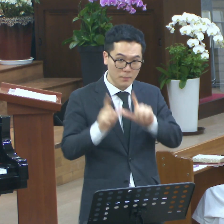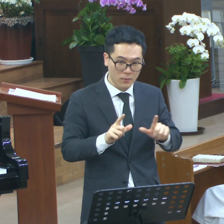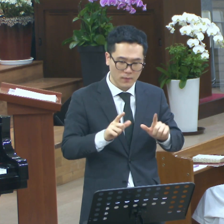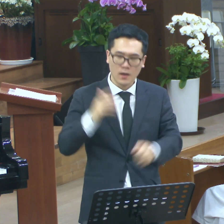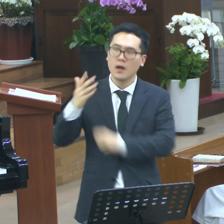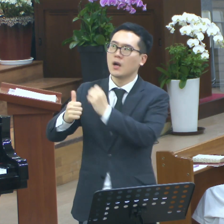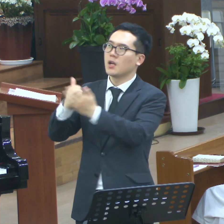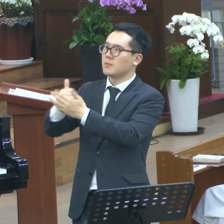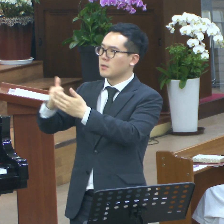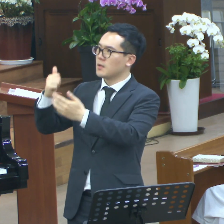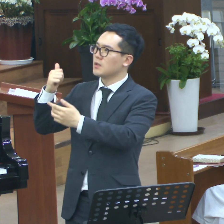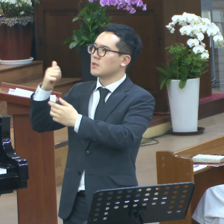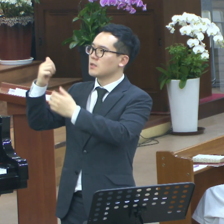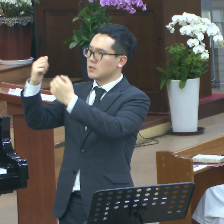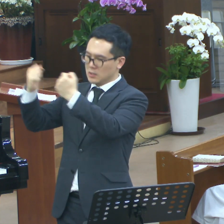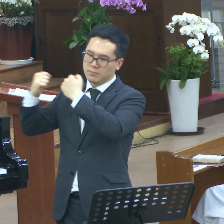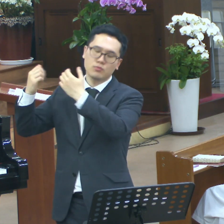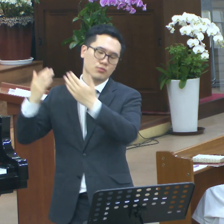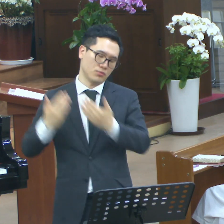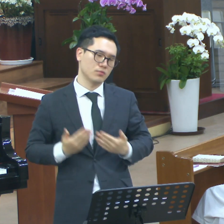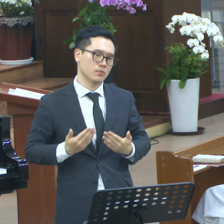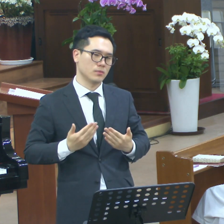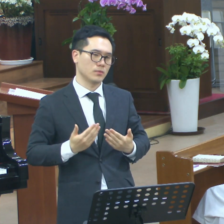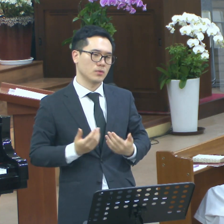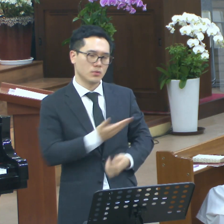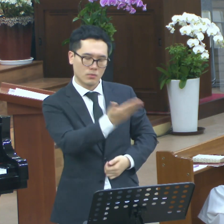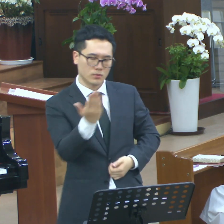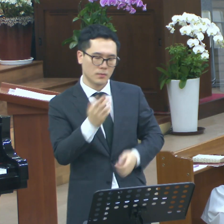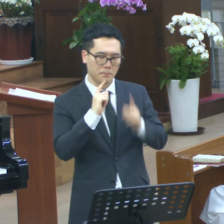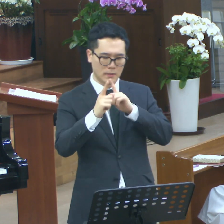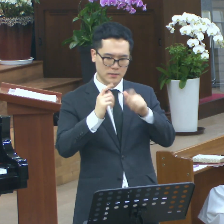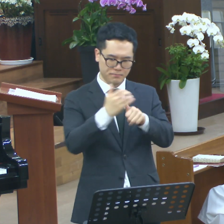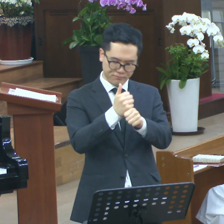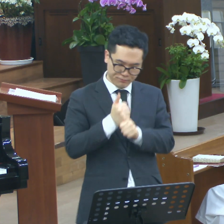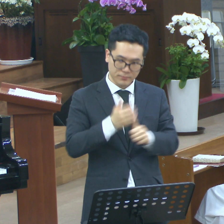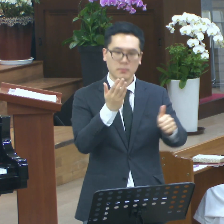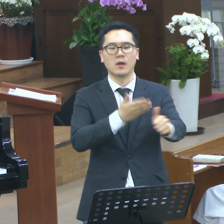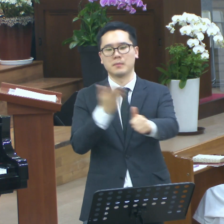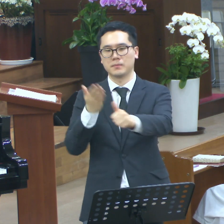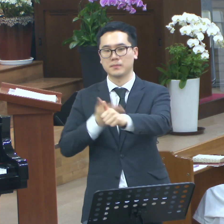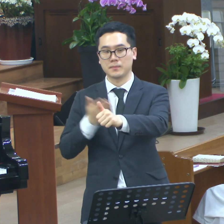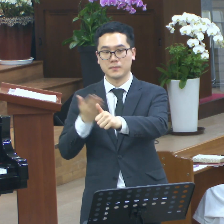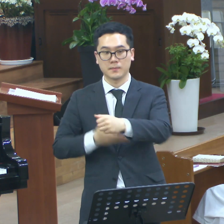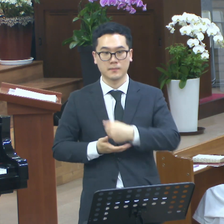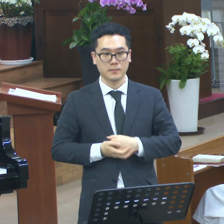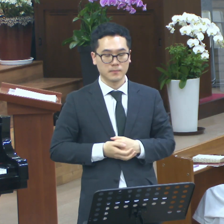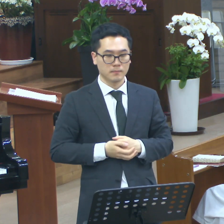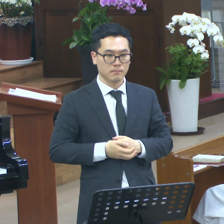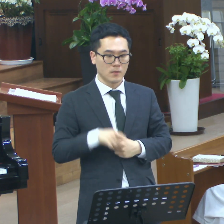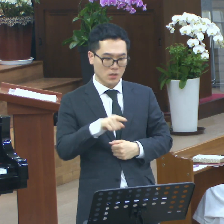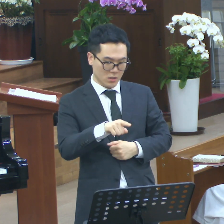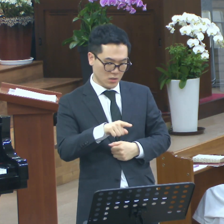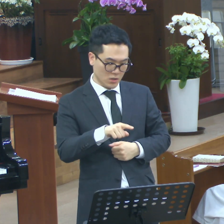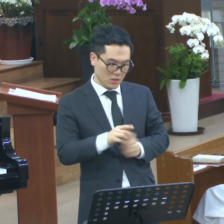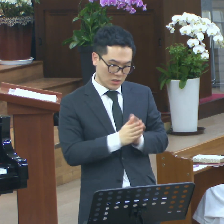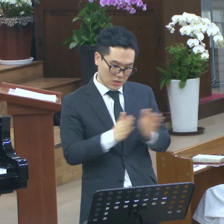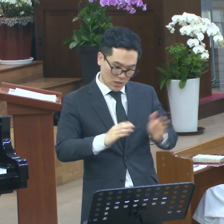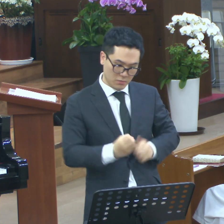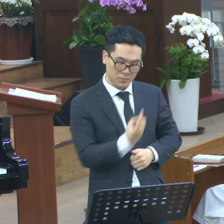거예요. 말씀을 붙잡으시기를 바랍니다. 그 의지의 출발이 묵상집을 사는 거예요.